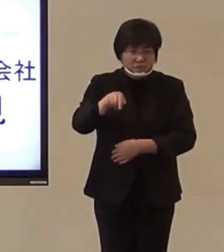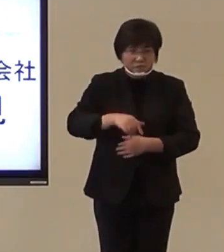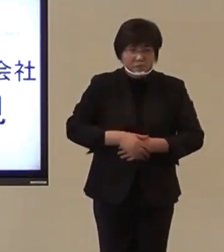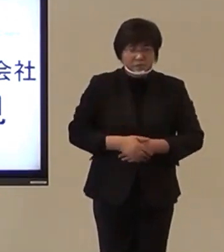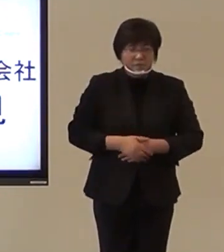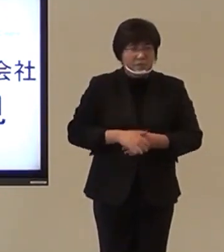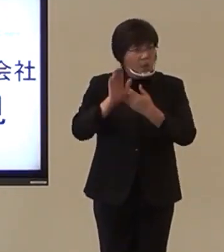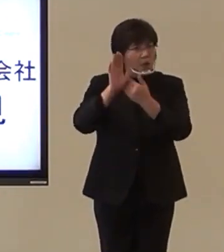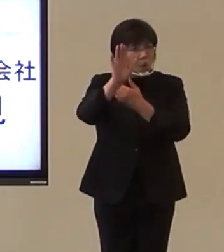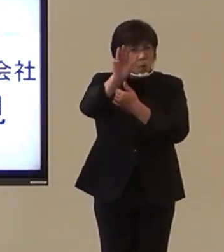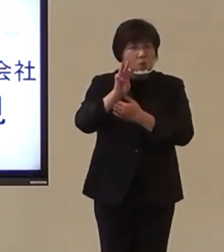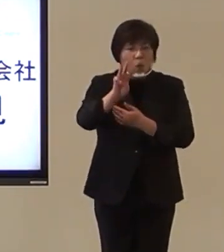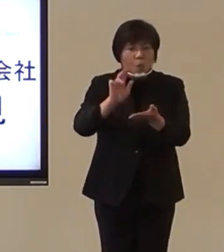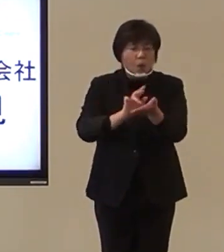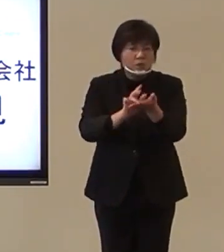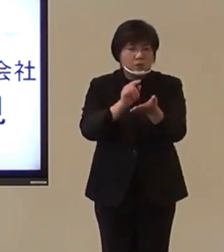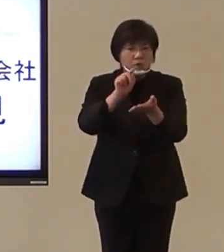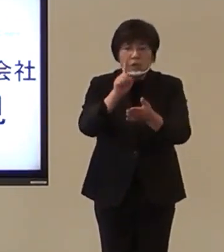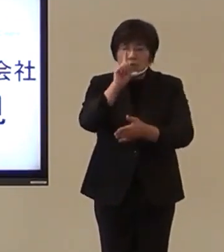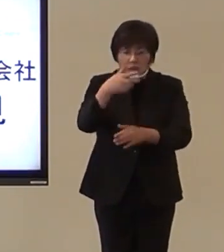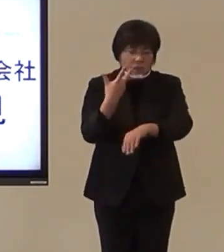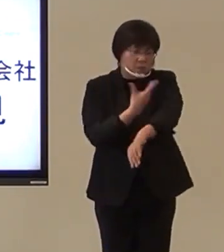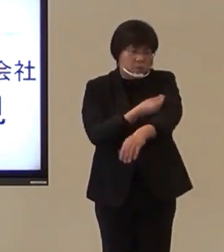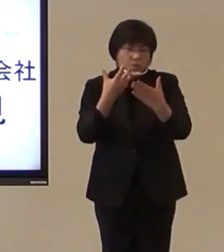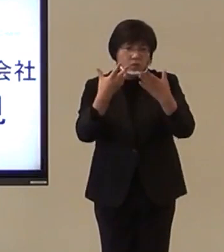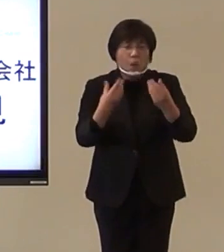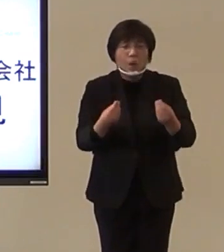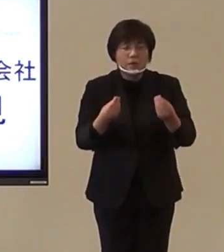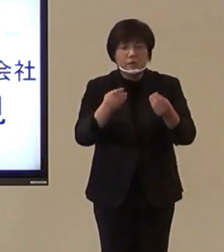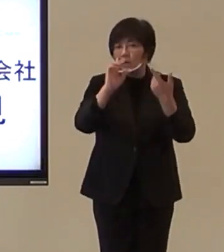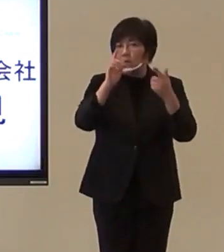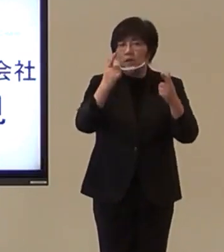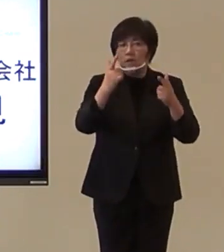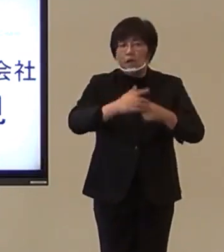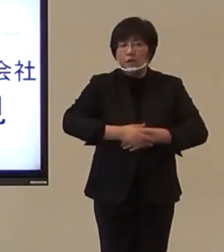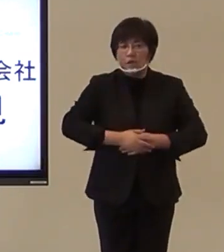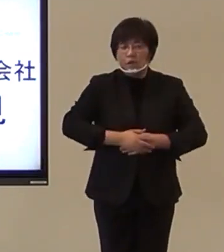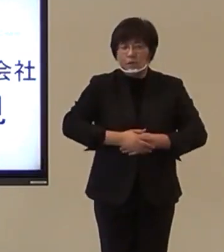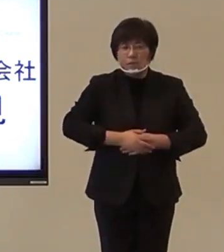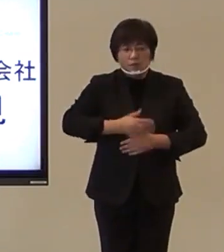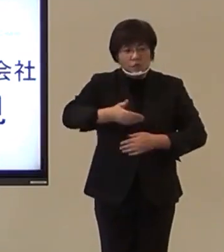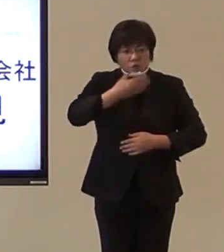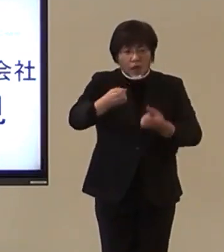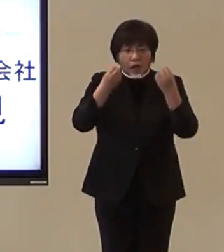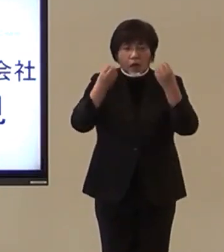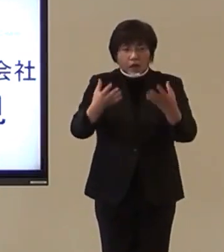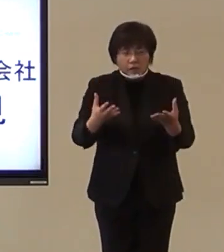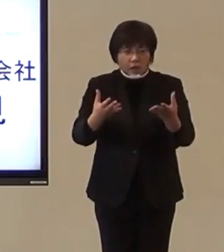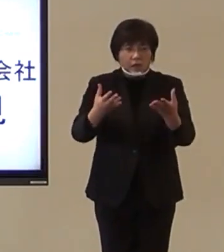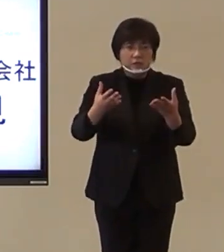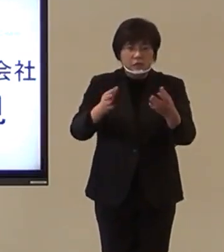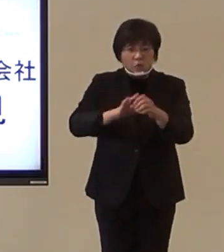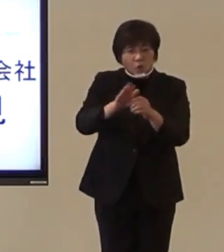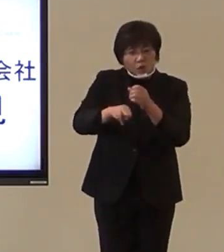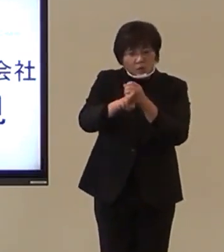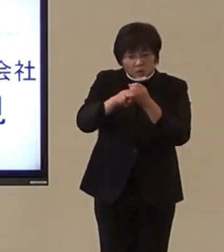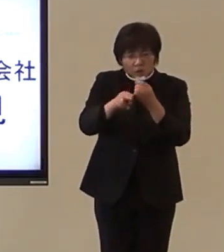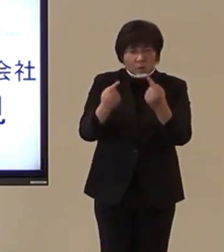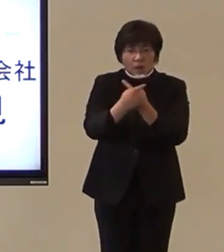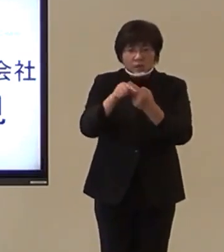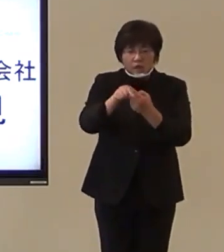、今後のワクチンは1回打ったからいいってんじゃなくて、また新種ができた時にはまた対応で打たなきゃいけないかもしれ